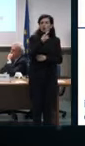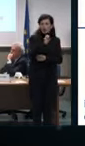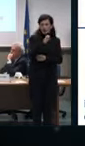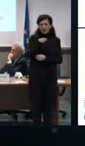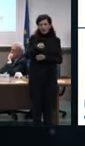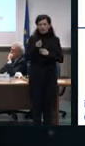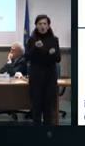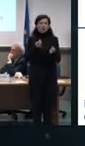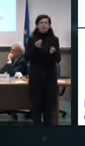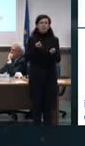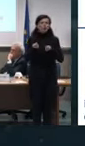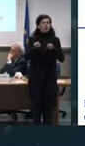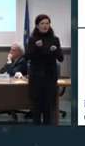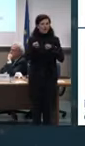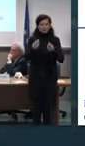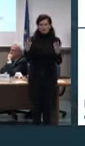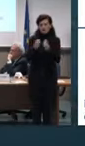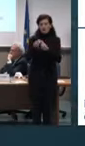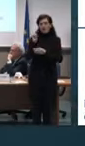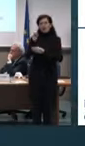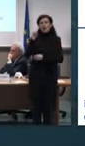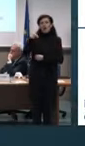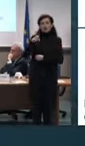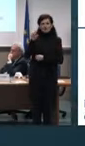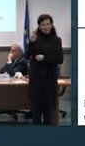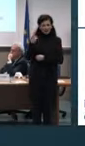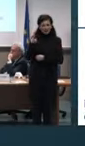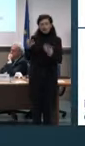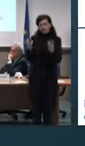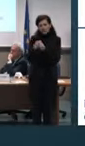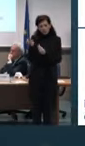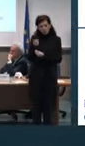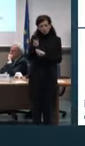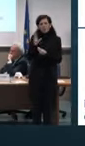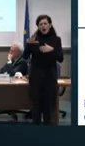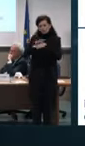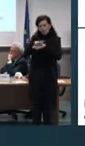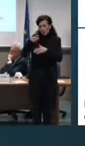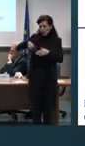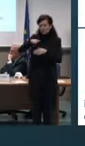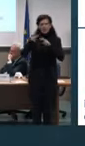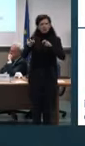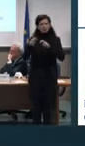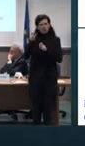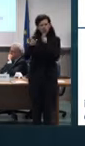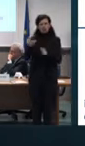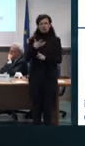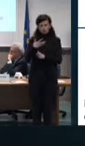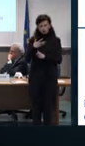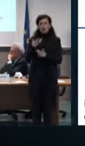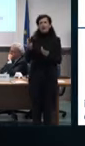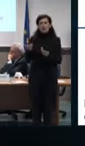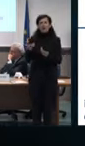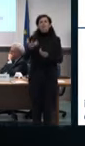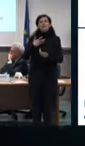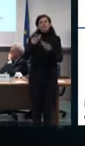po coordinato la ricerca insieme al professor onder però questa ricerca è stata fatta grazie una collaborazione già in